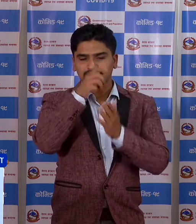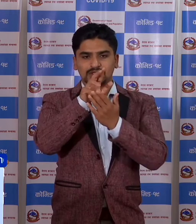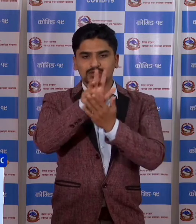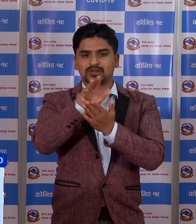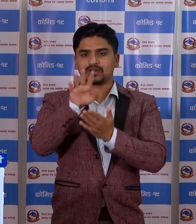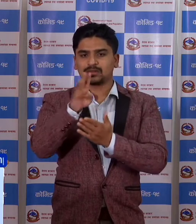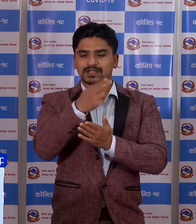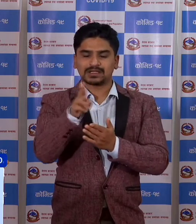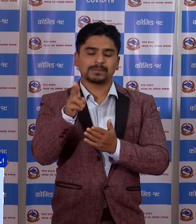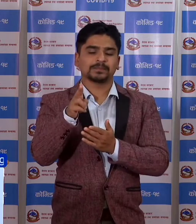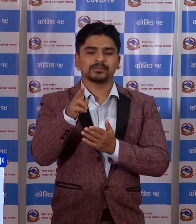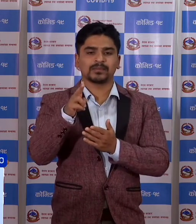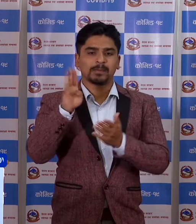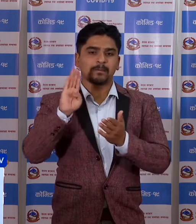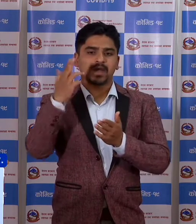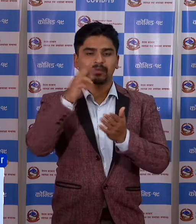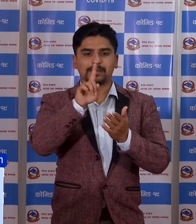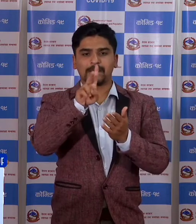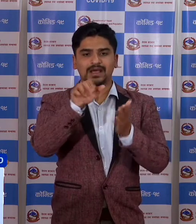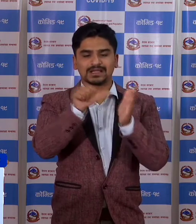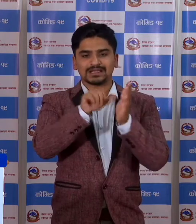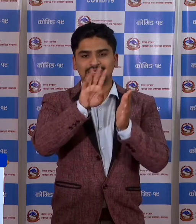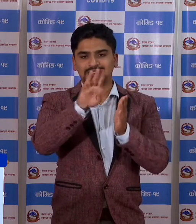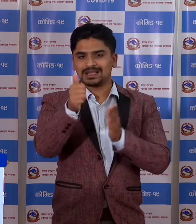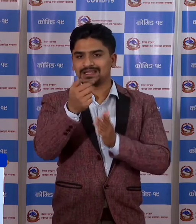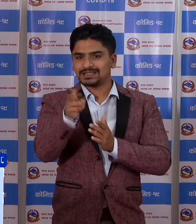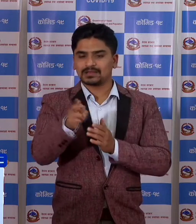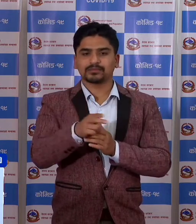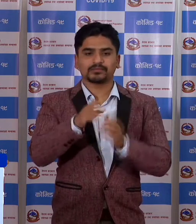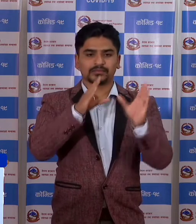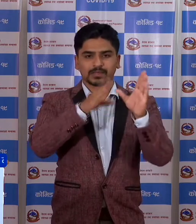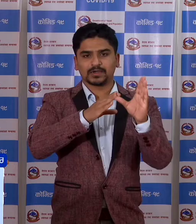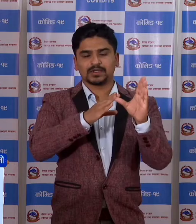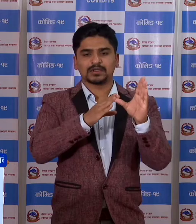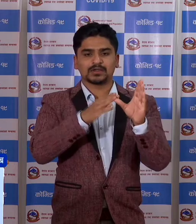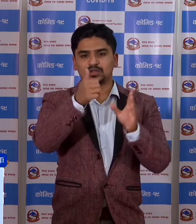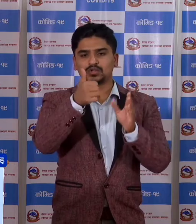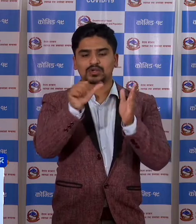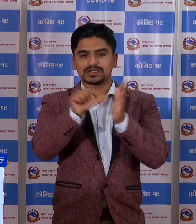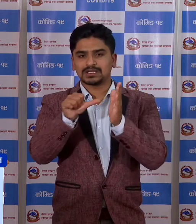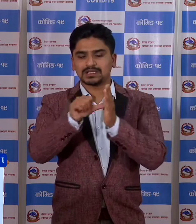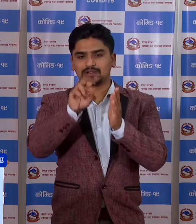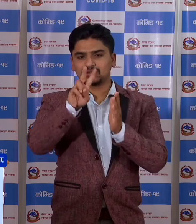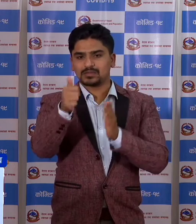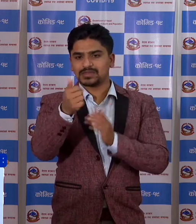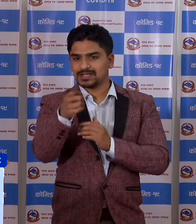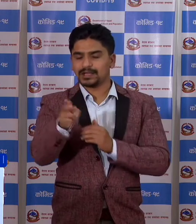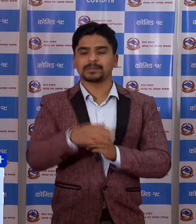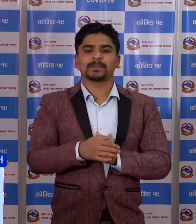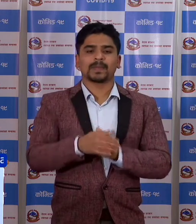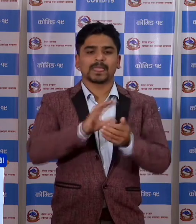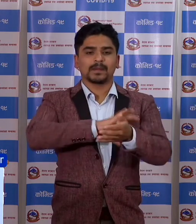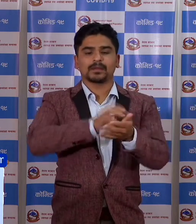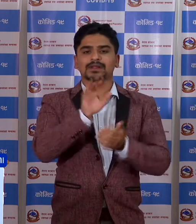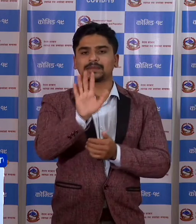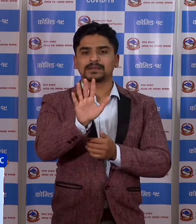जना, बागमती प्रदेशका 12 जिल्लामा 46 जना, गण्डकी प्रदेशको 6 जिल्लामा 26 जना,